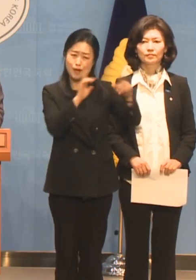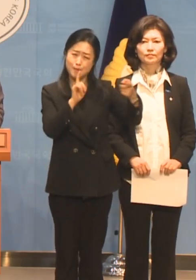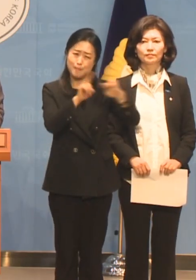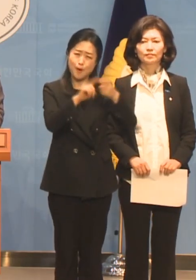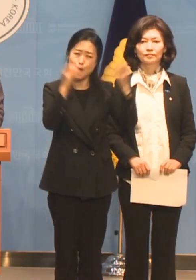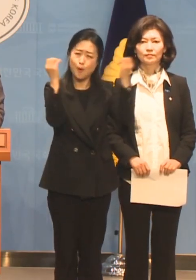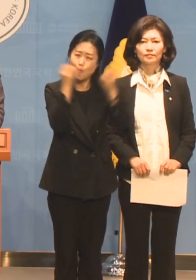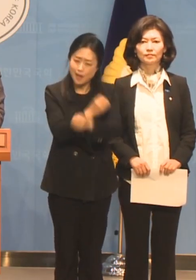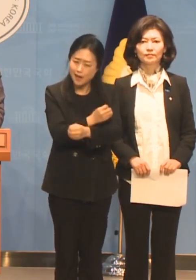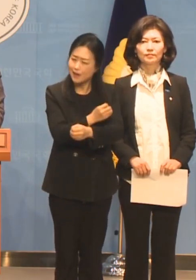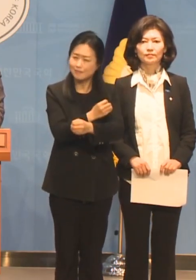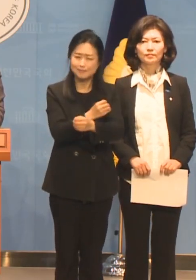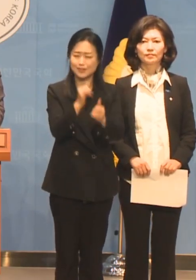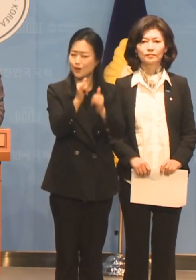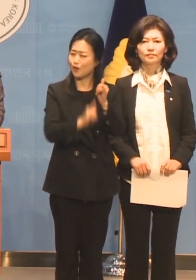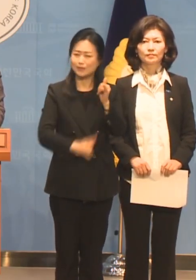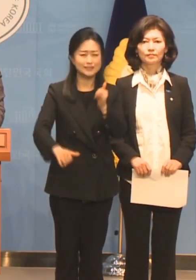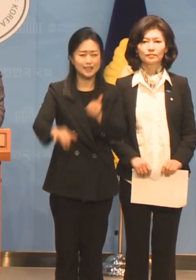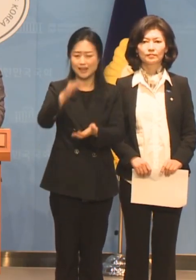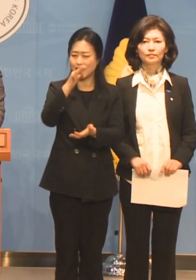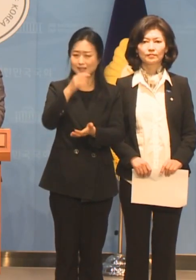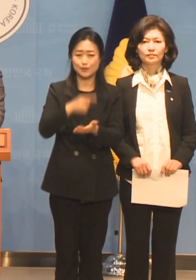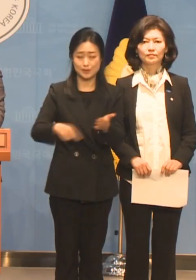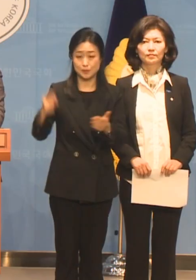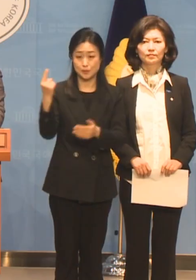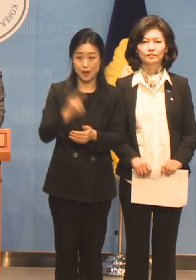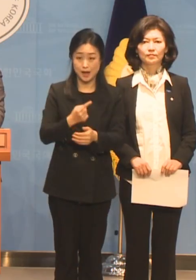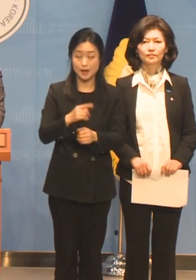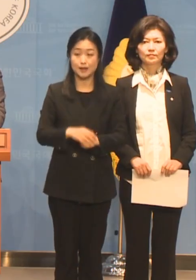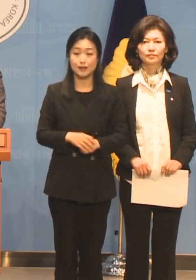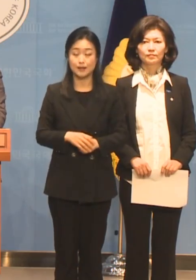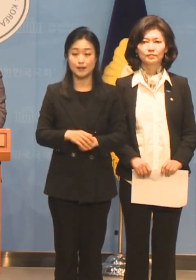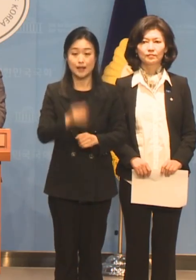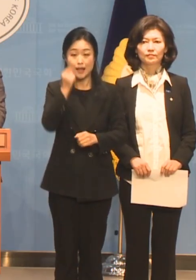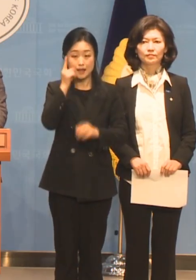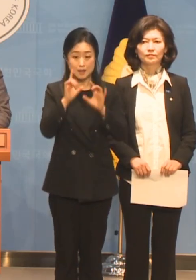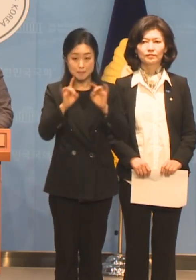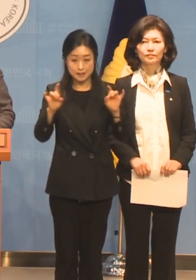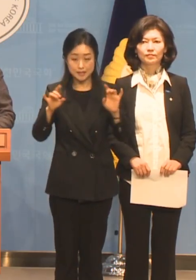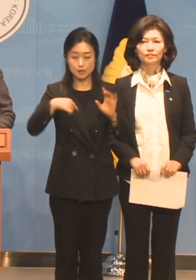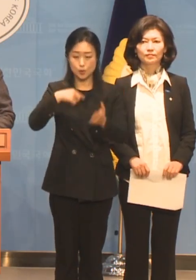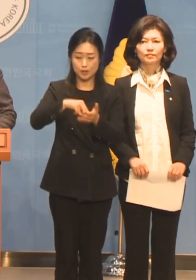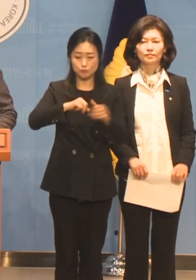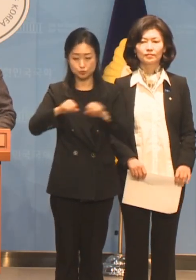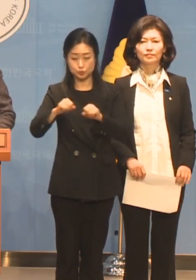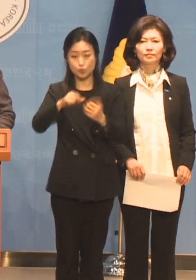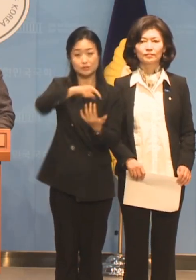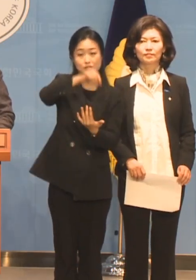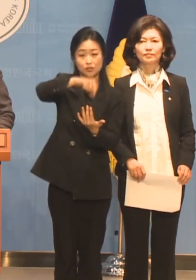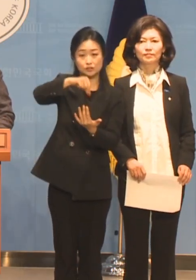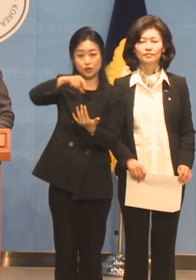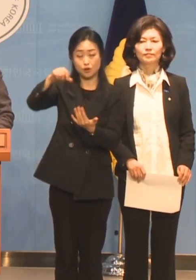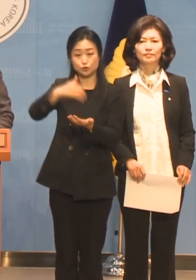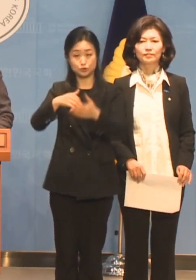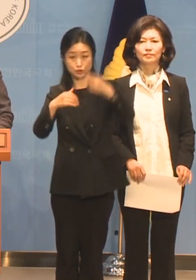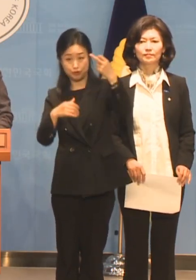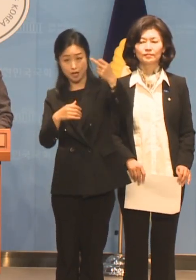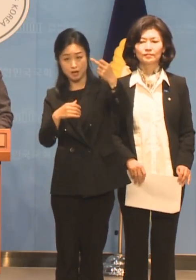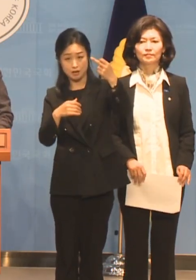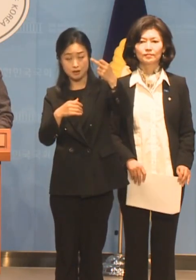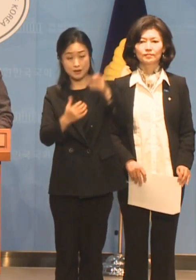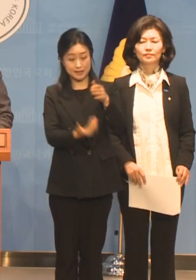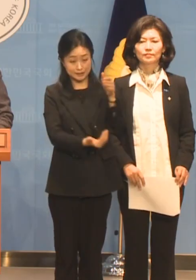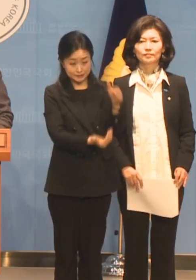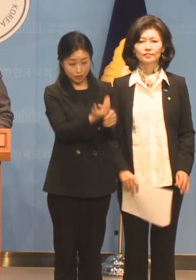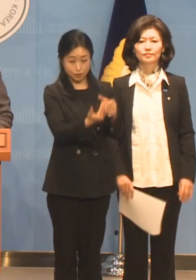가치를 훼손할 수 있습니다. 이달의 독립운동 선정은 독립운동사의 주요 사건들을